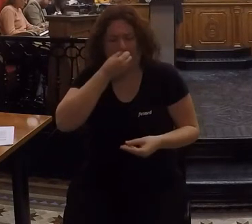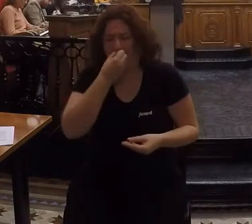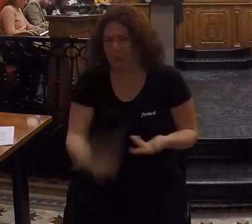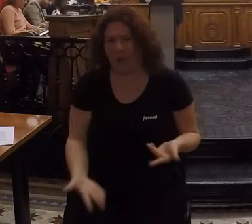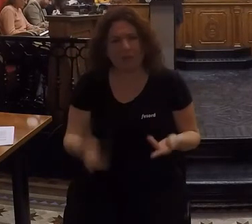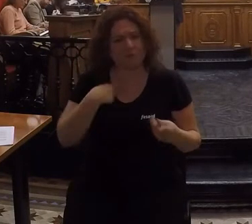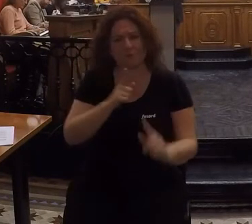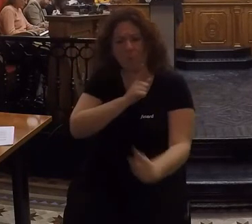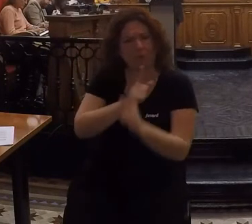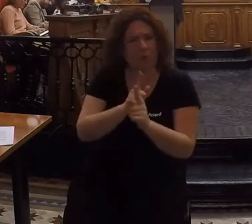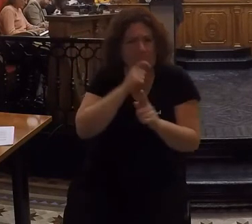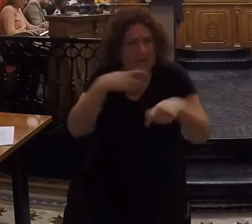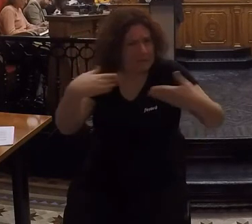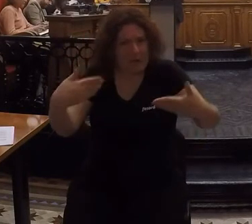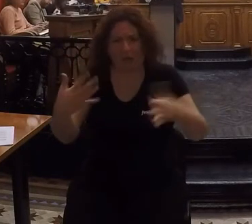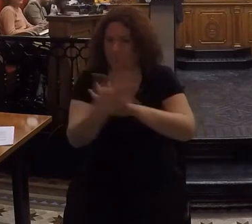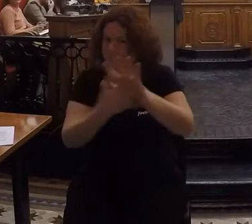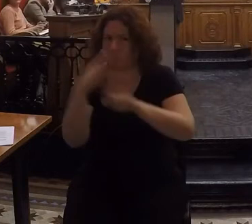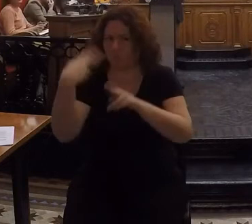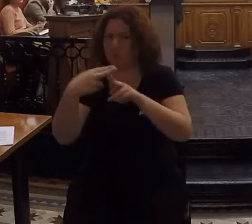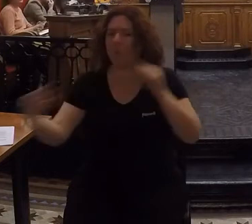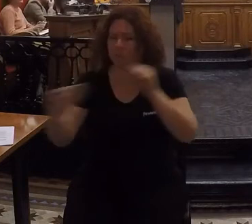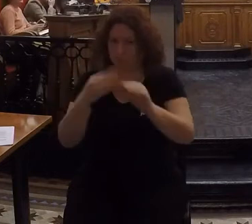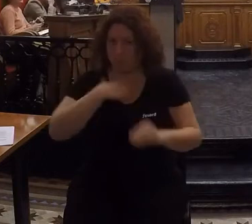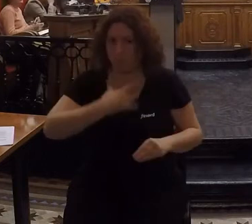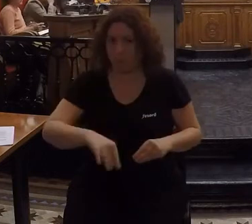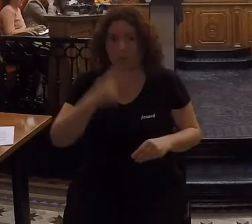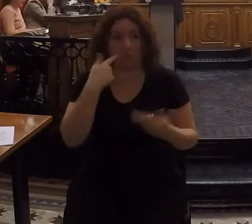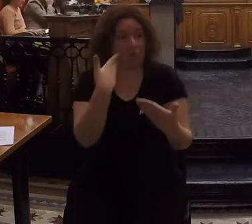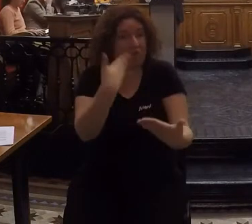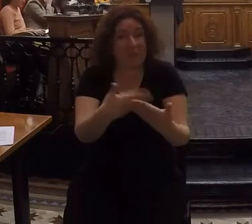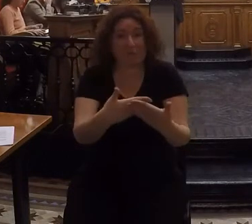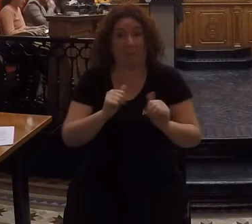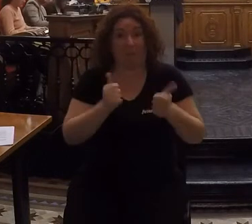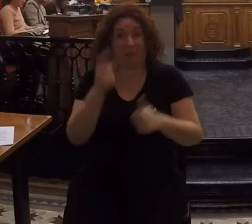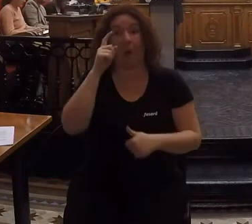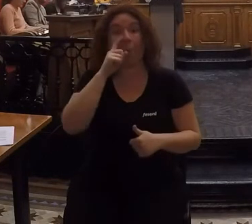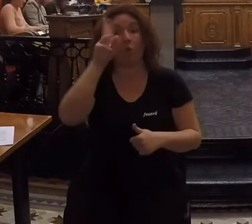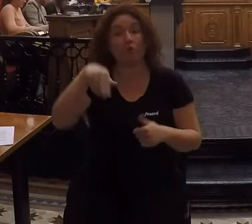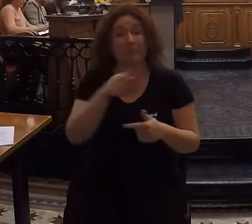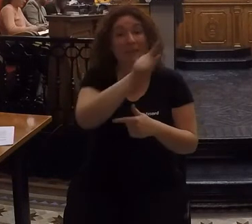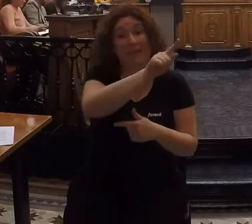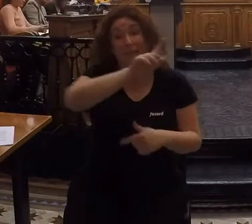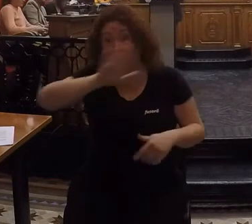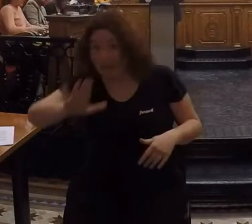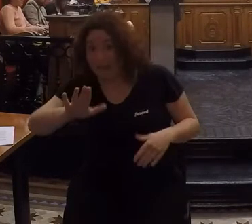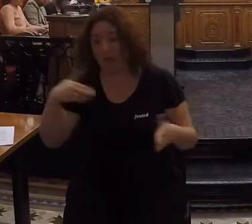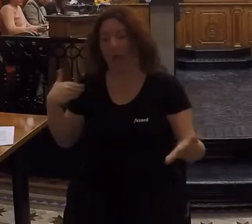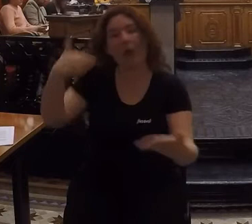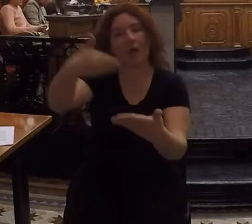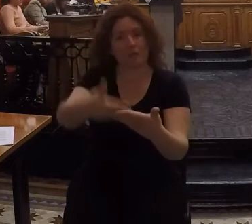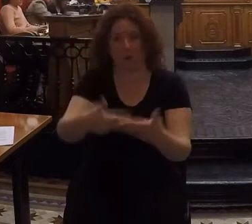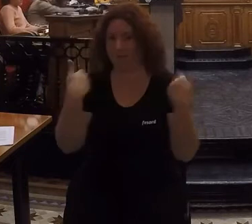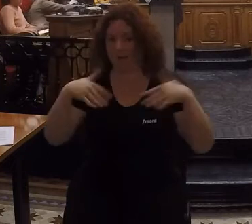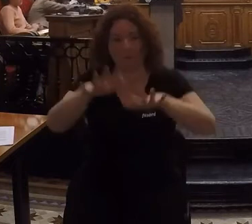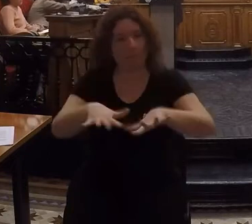oposición. Lo estamos demostrando desde nuestra llegada a esta corporación en junio de 2015, donde ya en el primer pleno